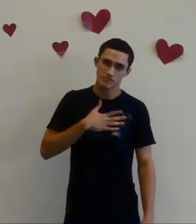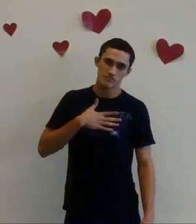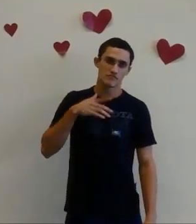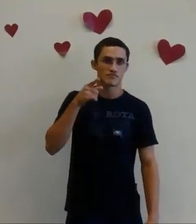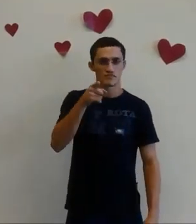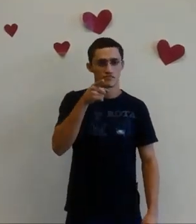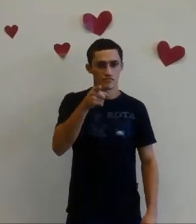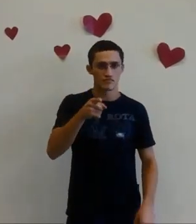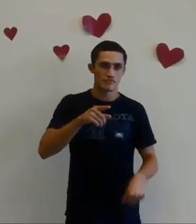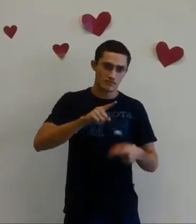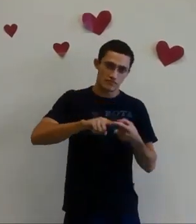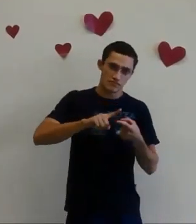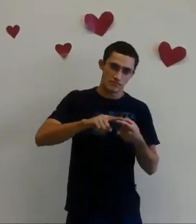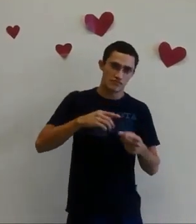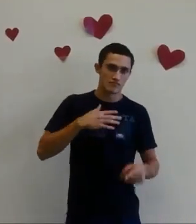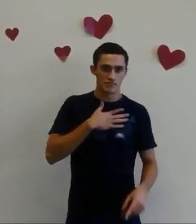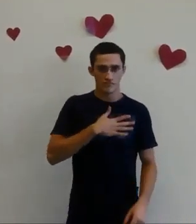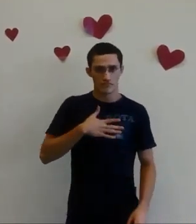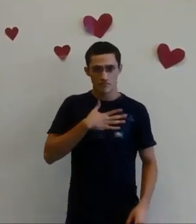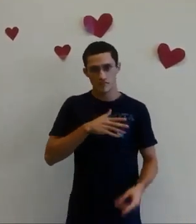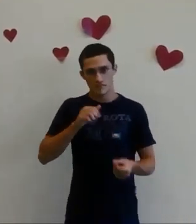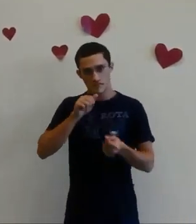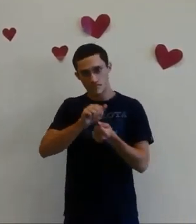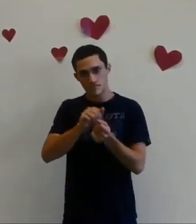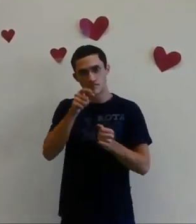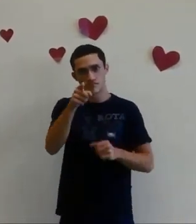Eu gosto de você, eu gosto de ficar com